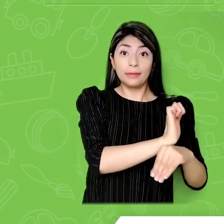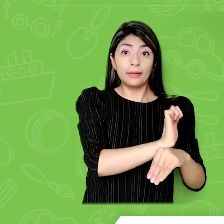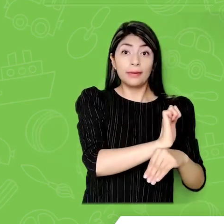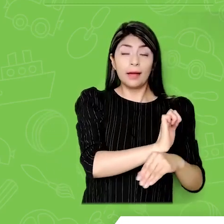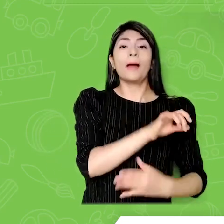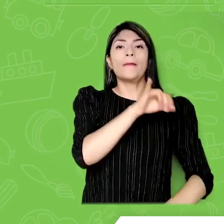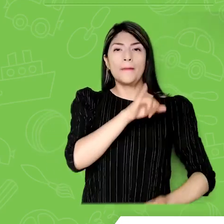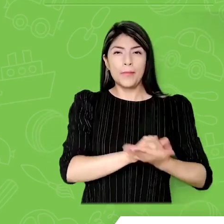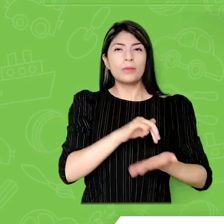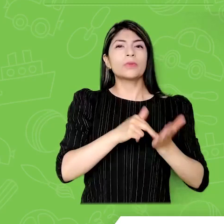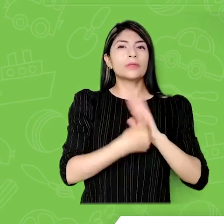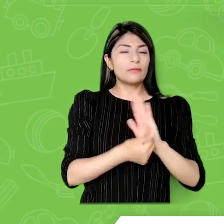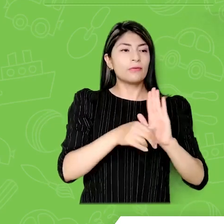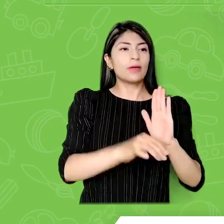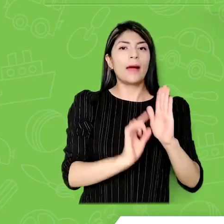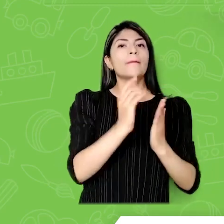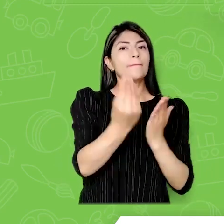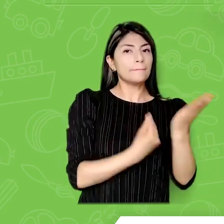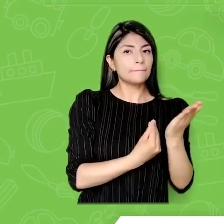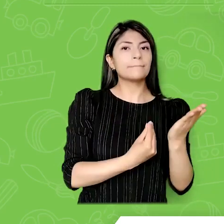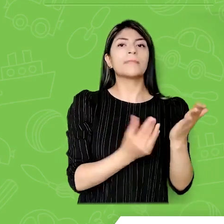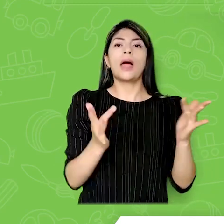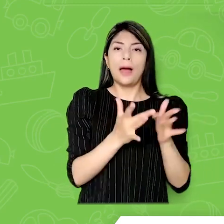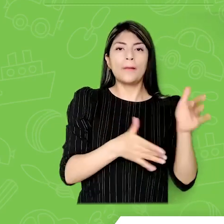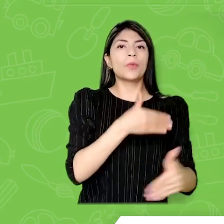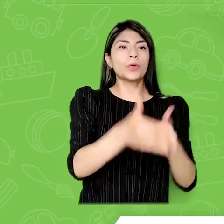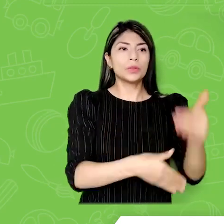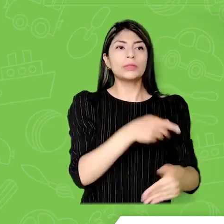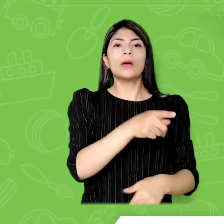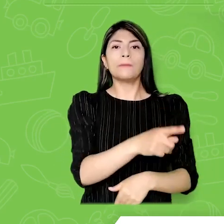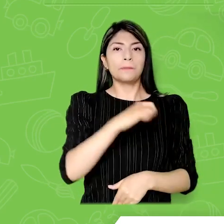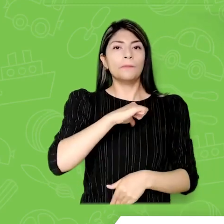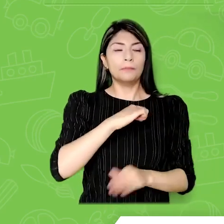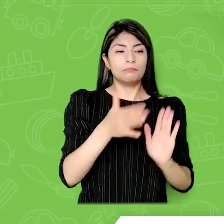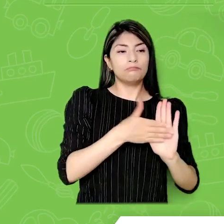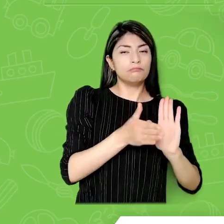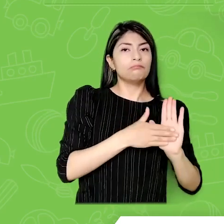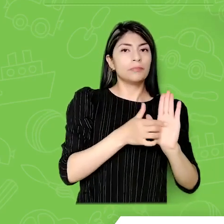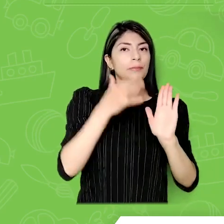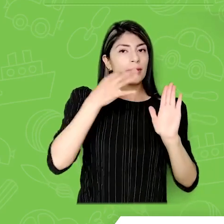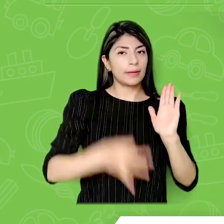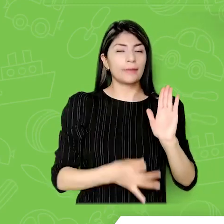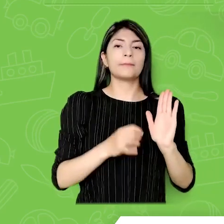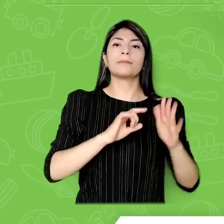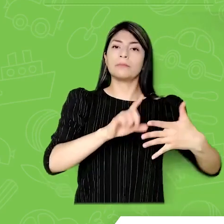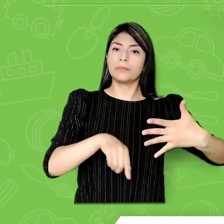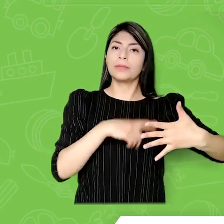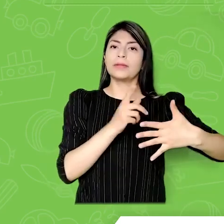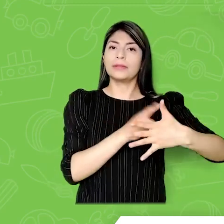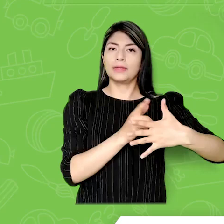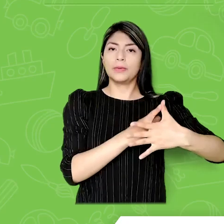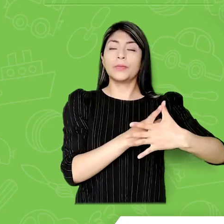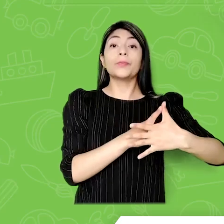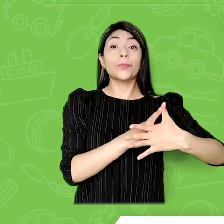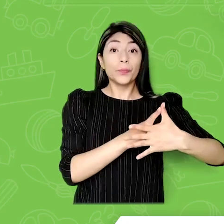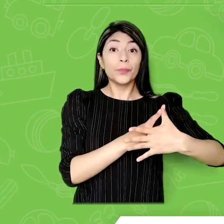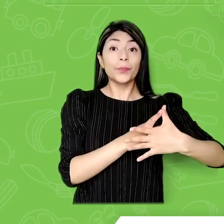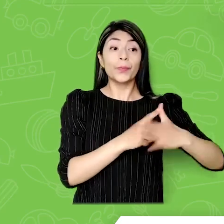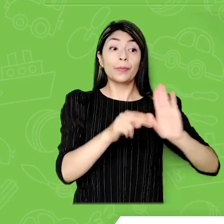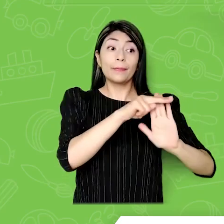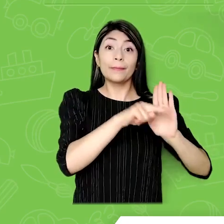de selección. 5. Cumplir con los requisitos mínimos del empleo seleccionado, los cuales se